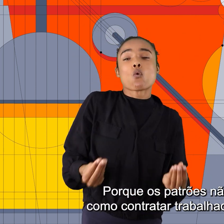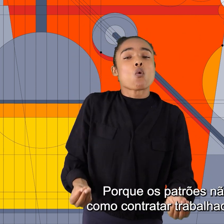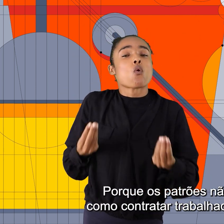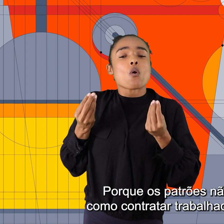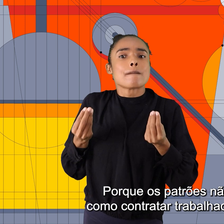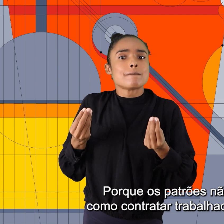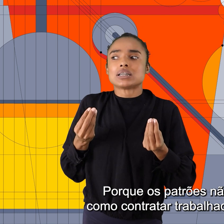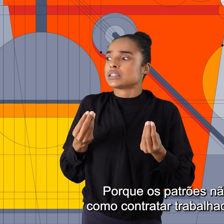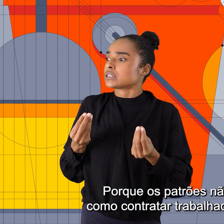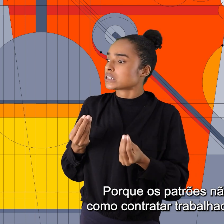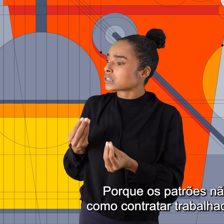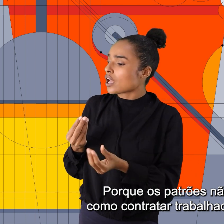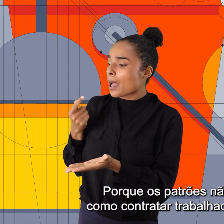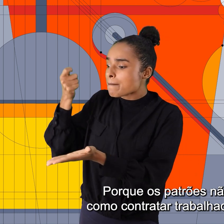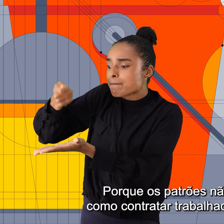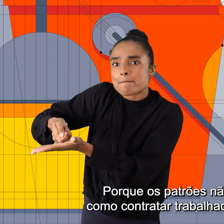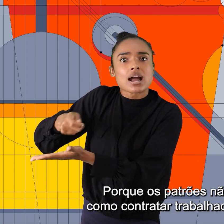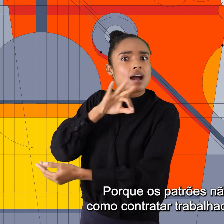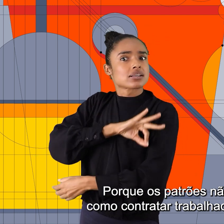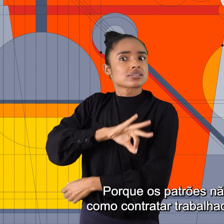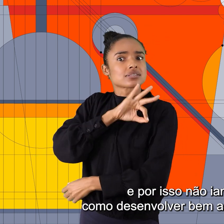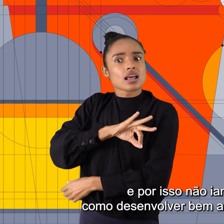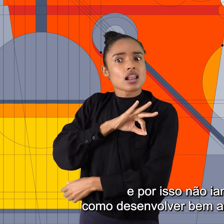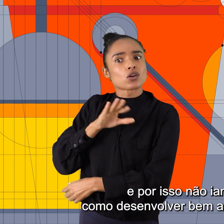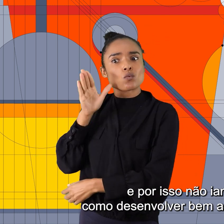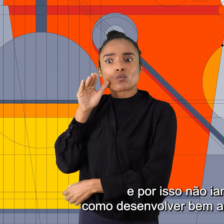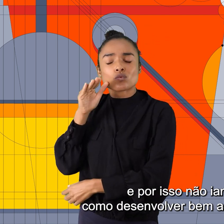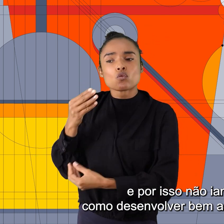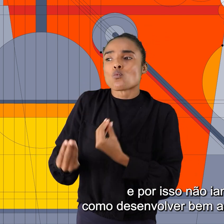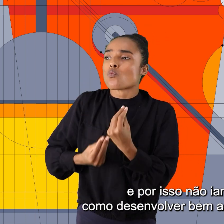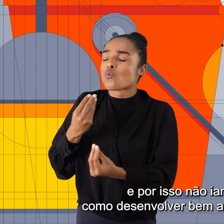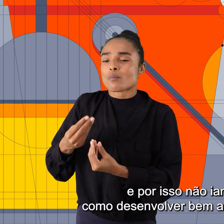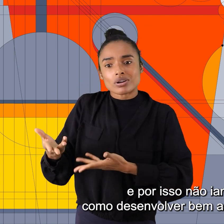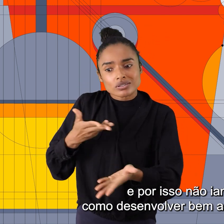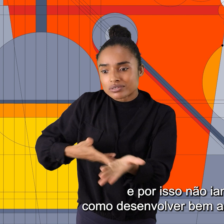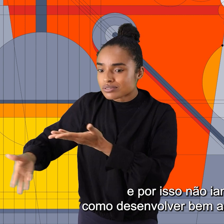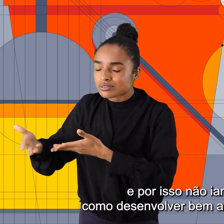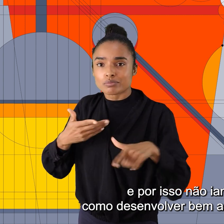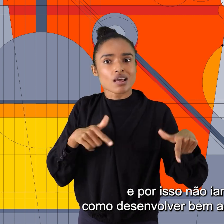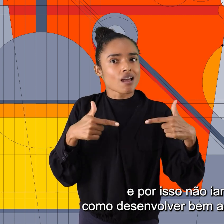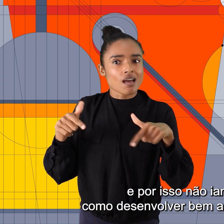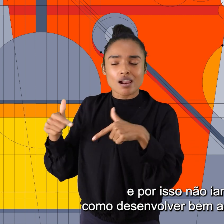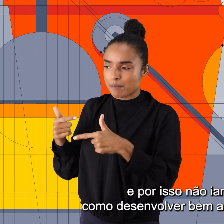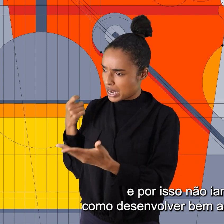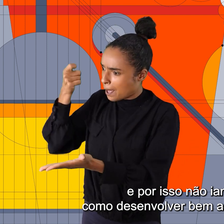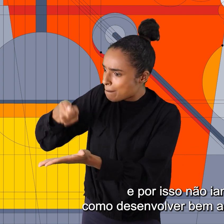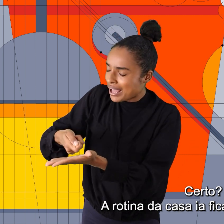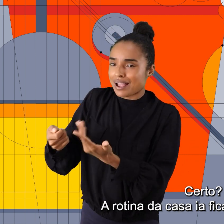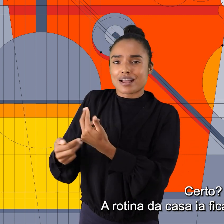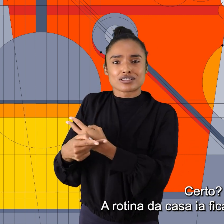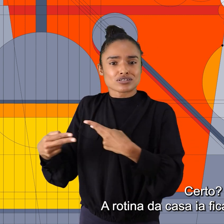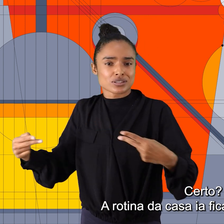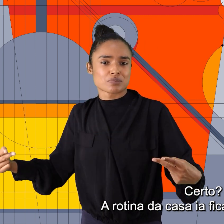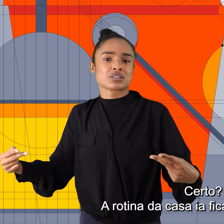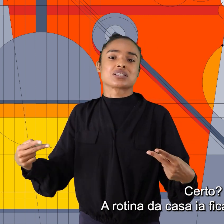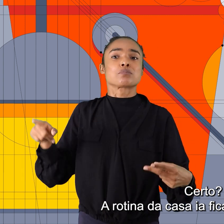iam ter mais como contratar trabalhadoras domésticas e, por isso, não iam ter mais como desenvolver bem as suas atividades,